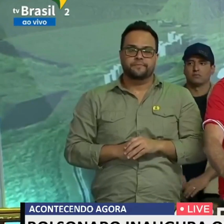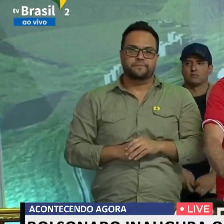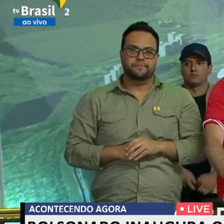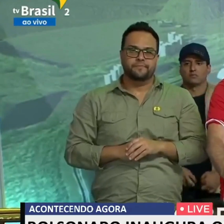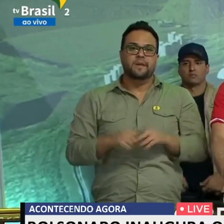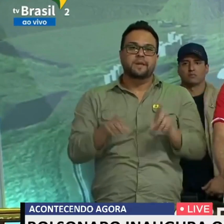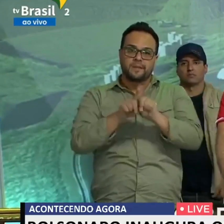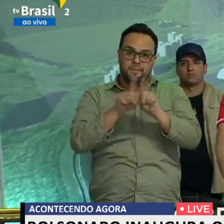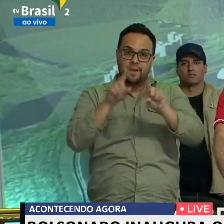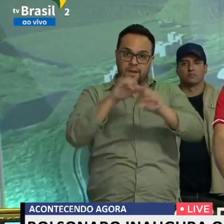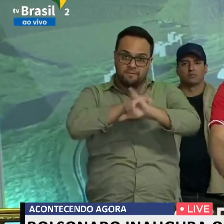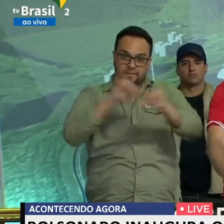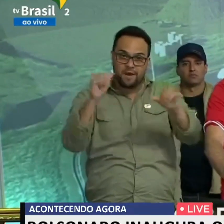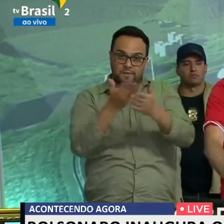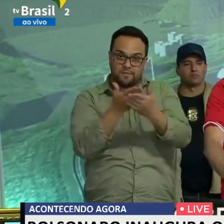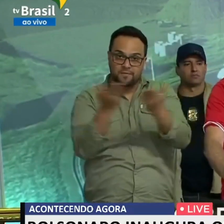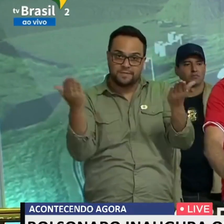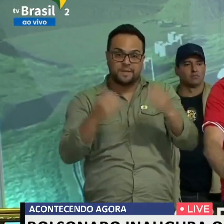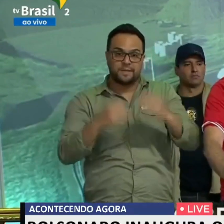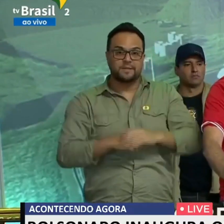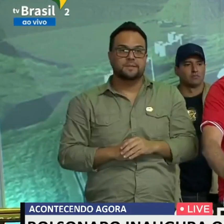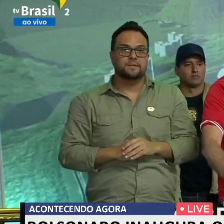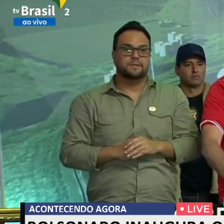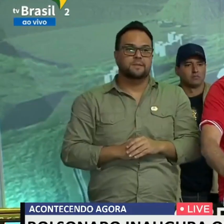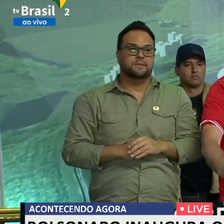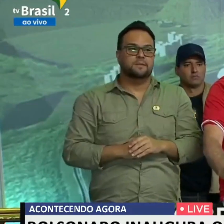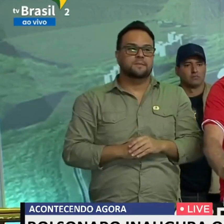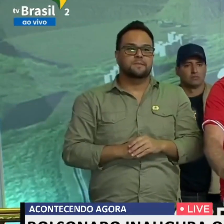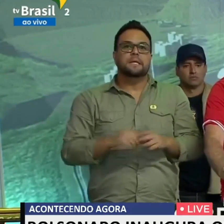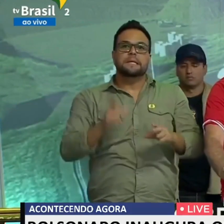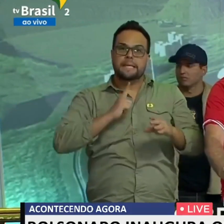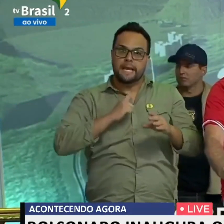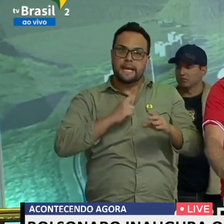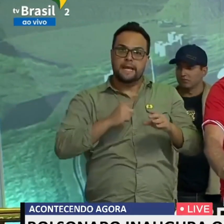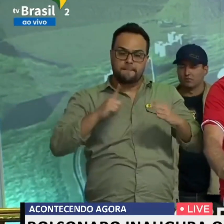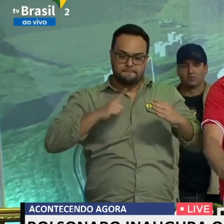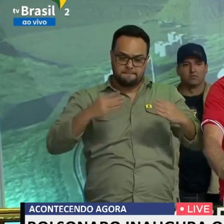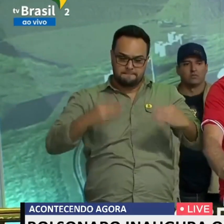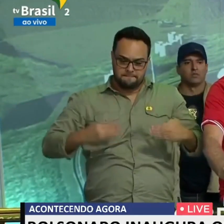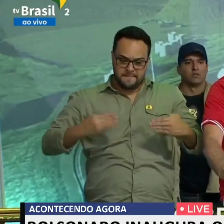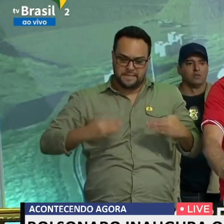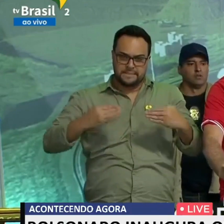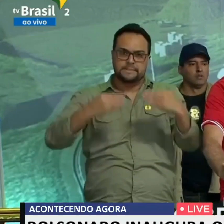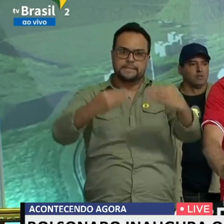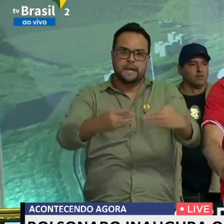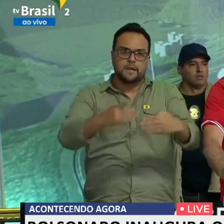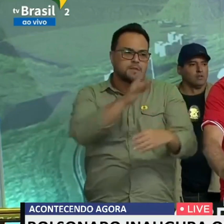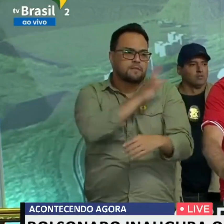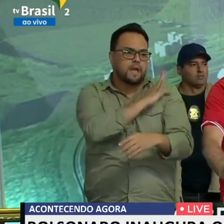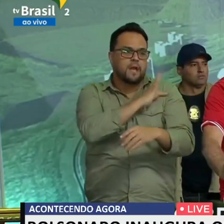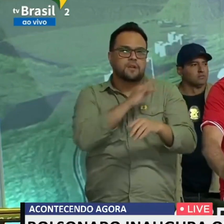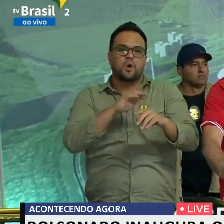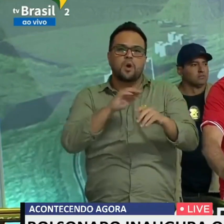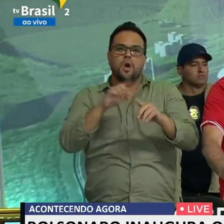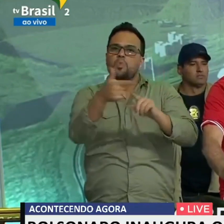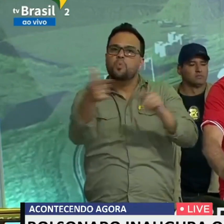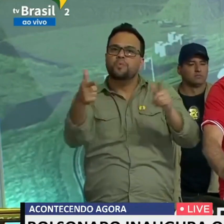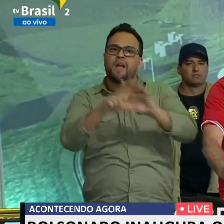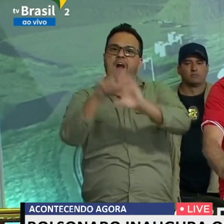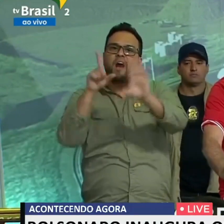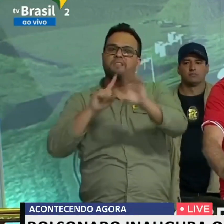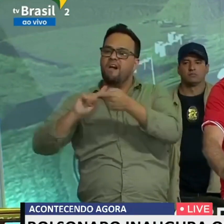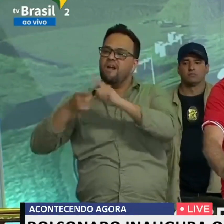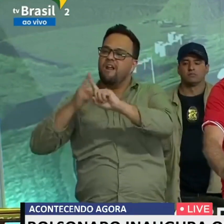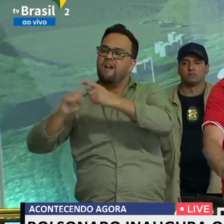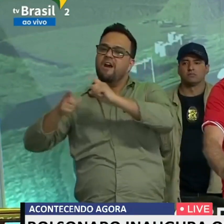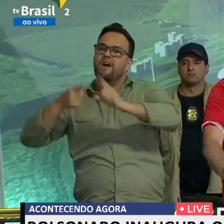Dizer a vocês que ter um ministério técnico sem arranjos políticos também